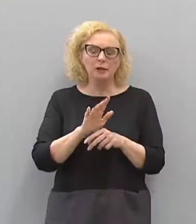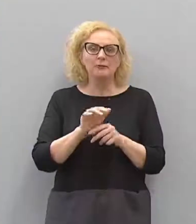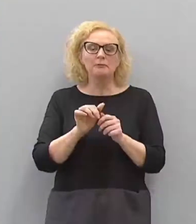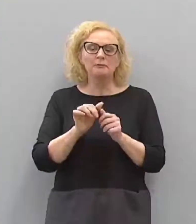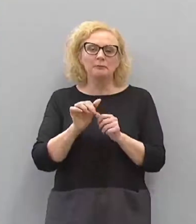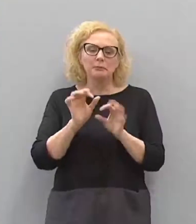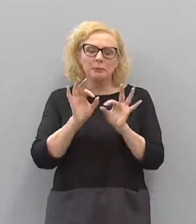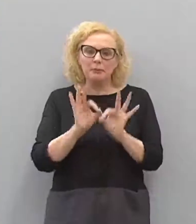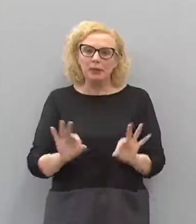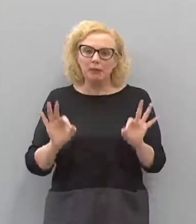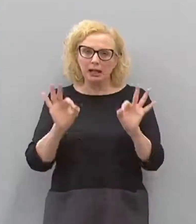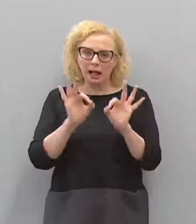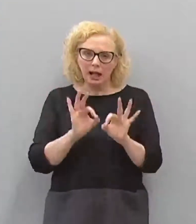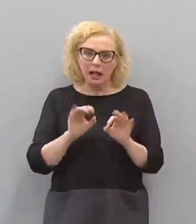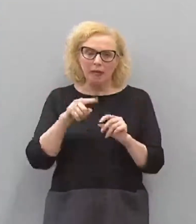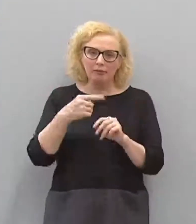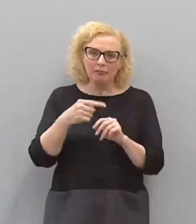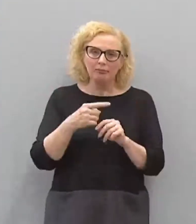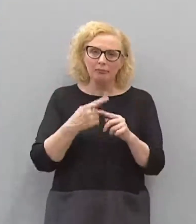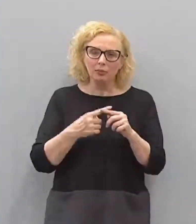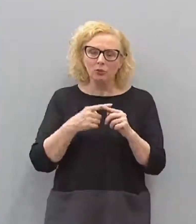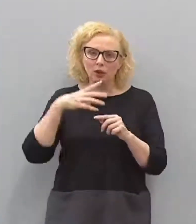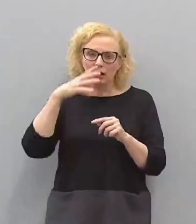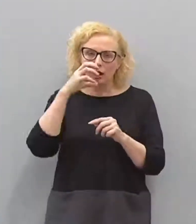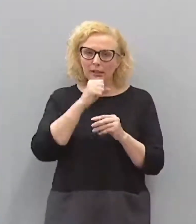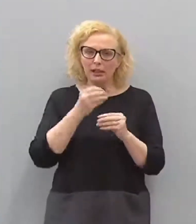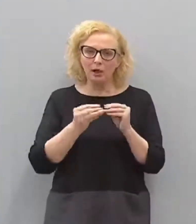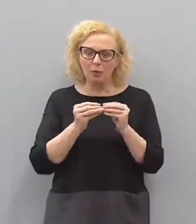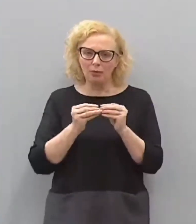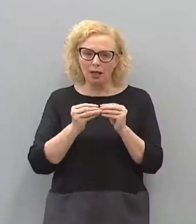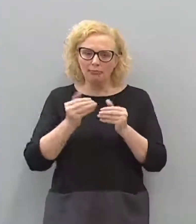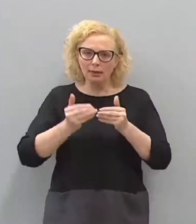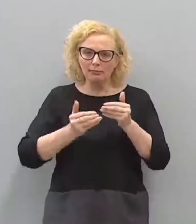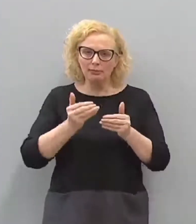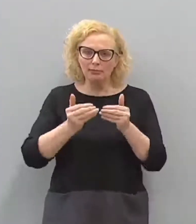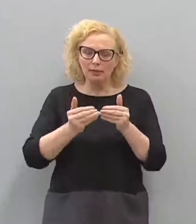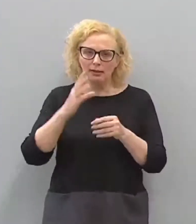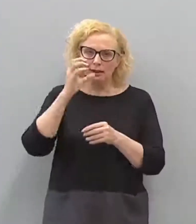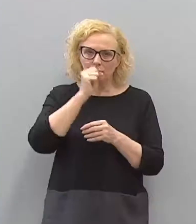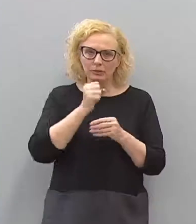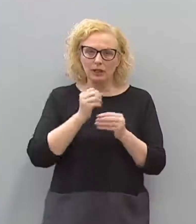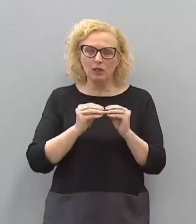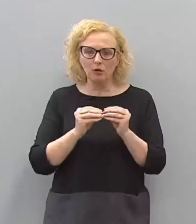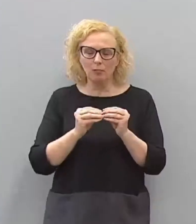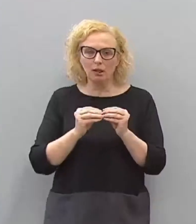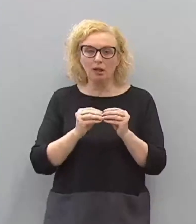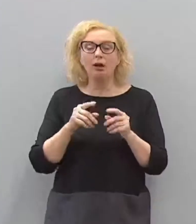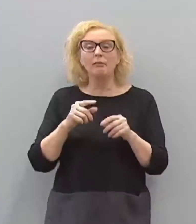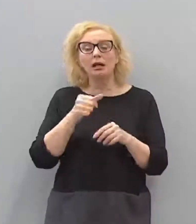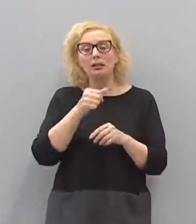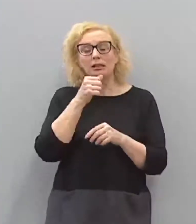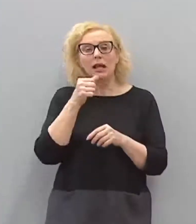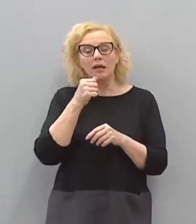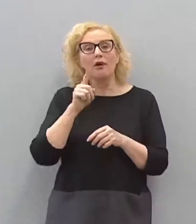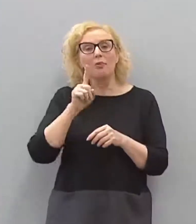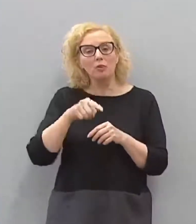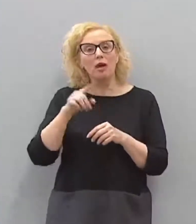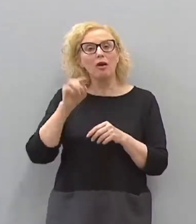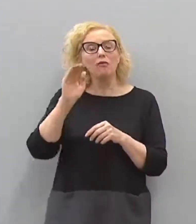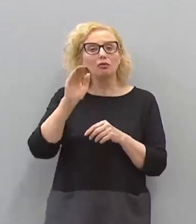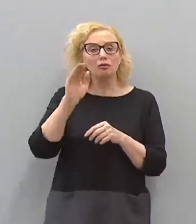e anche capita strada facendo ma che potrà venire utile anche per eventuali altre opere che